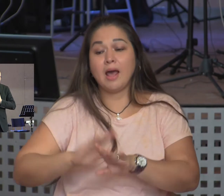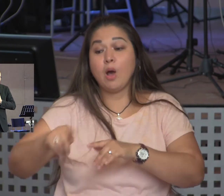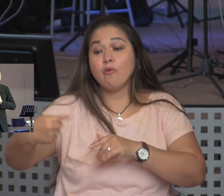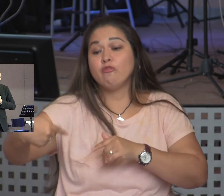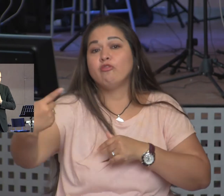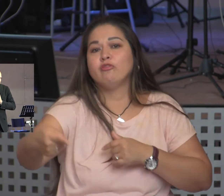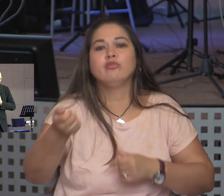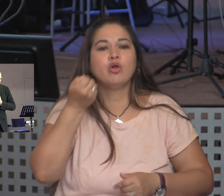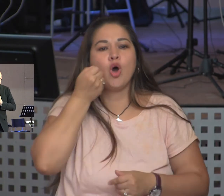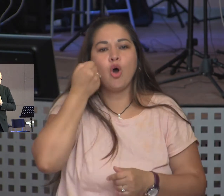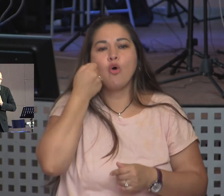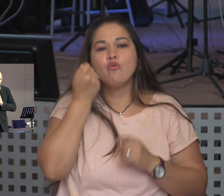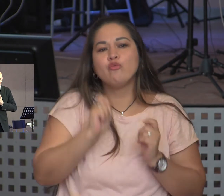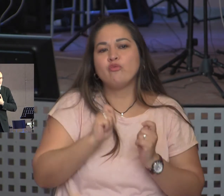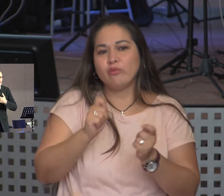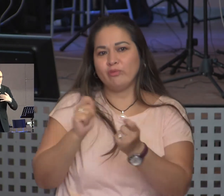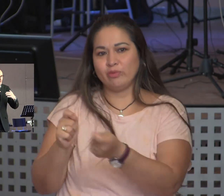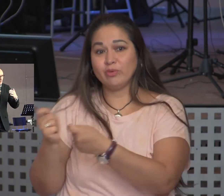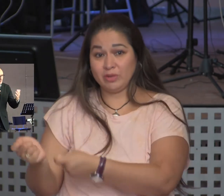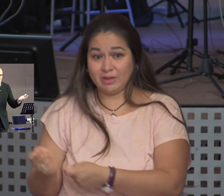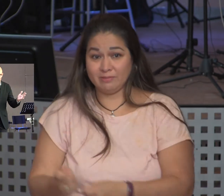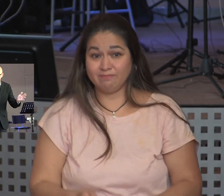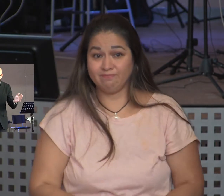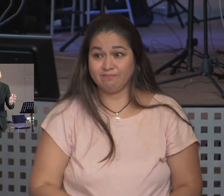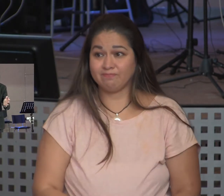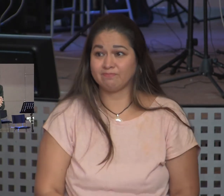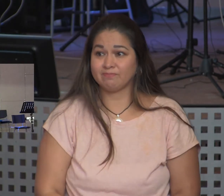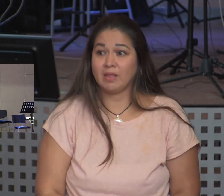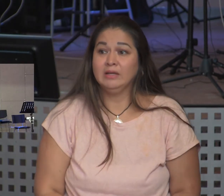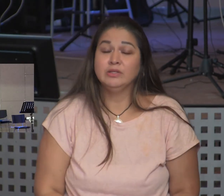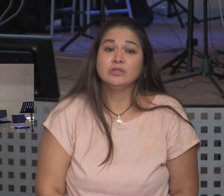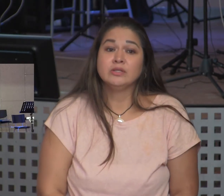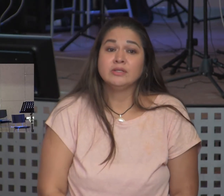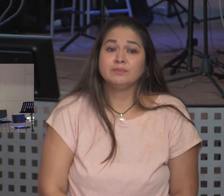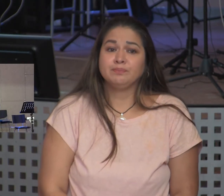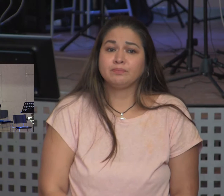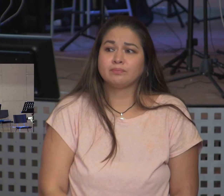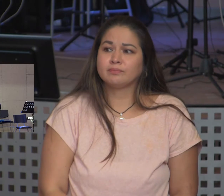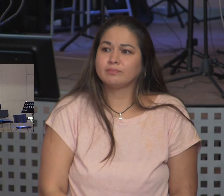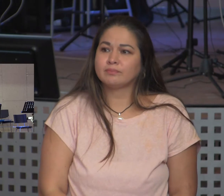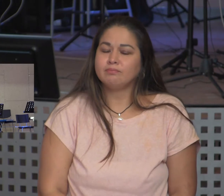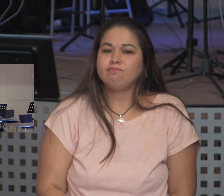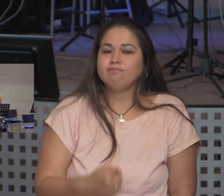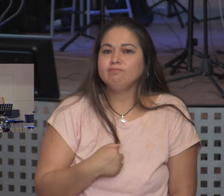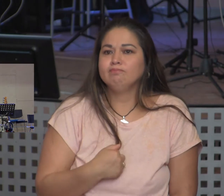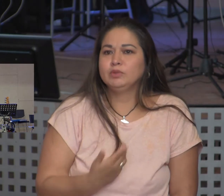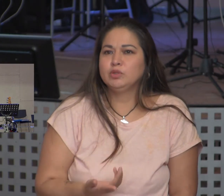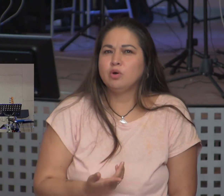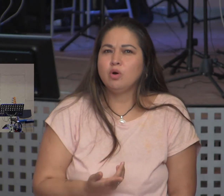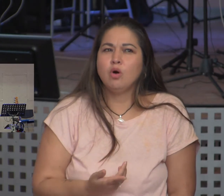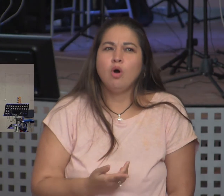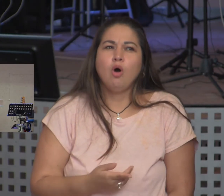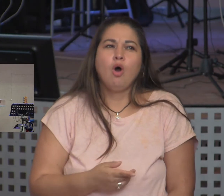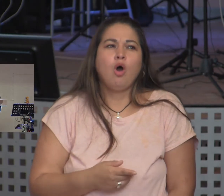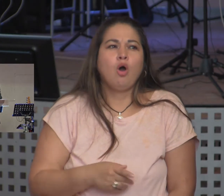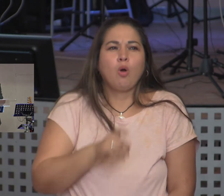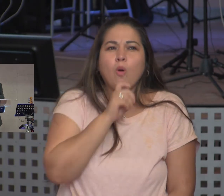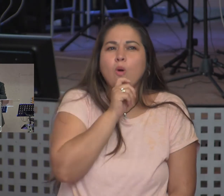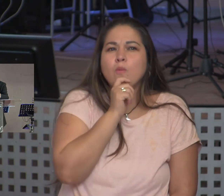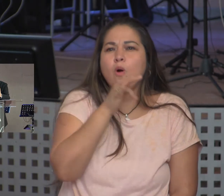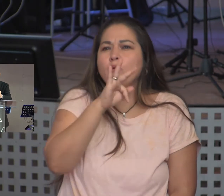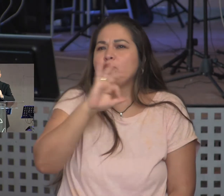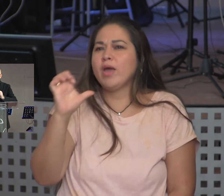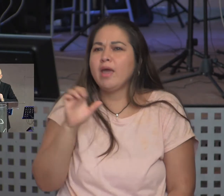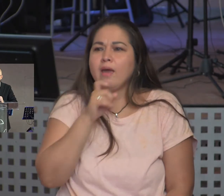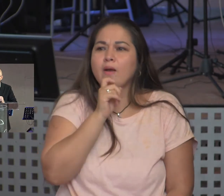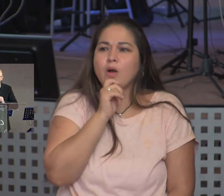sé de momento lo que es, no puedo precisar cómo va a ir creciendo, pero sí sé una cosa, que eso